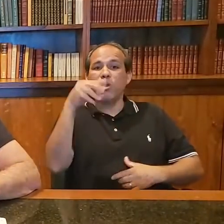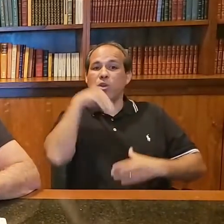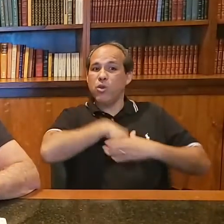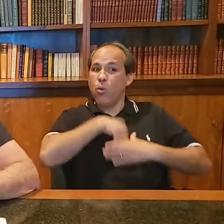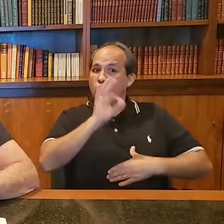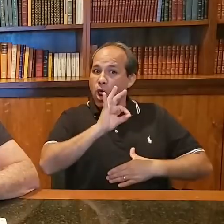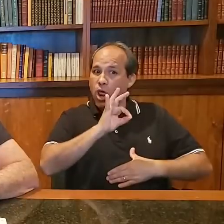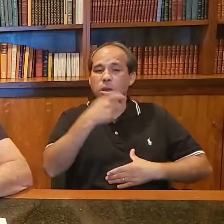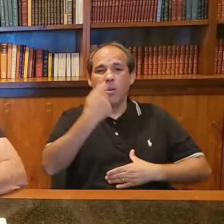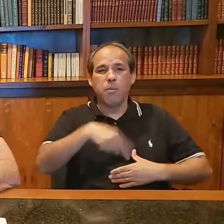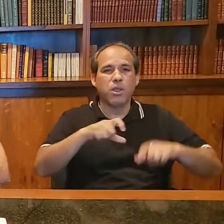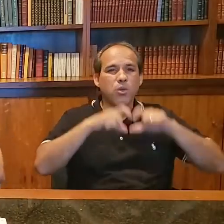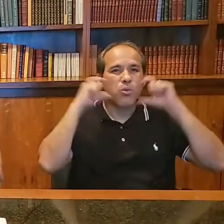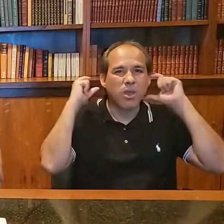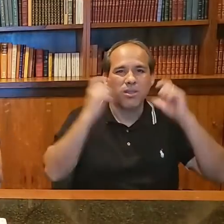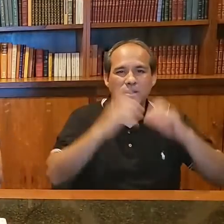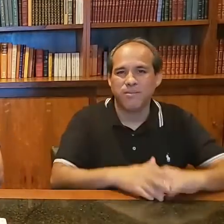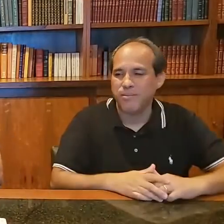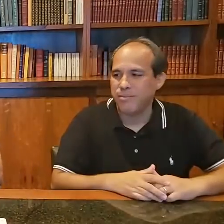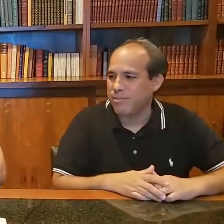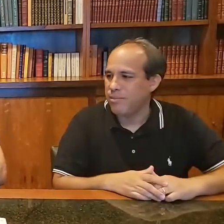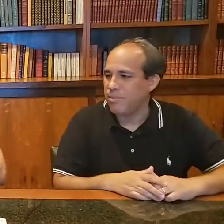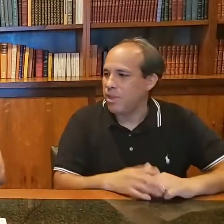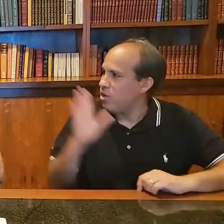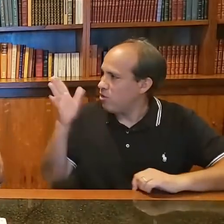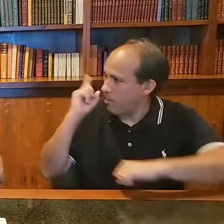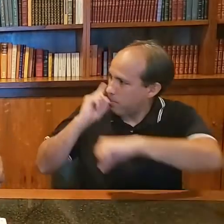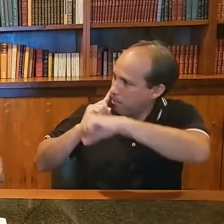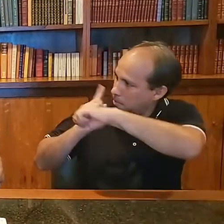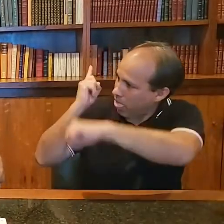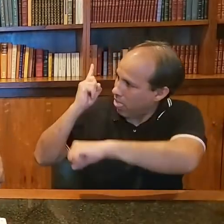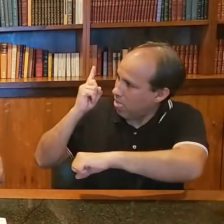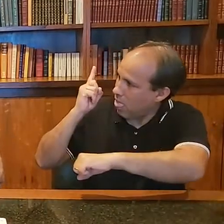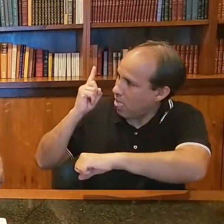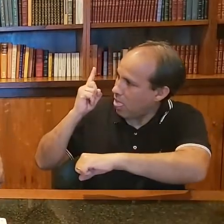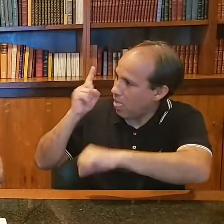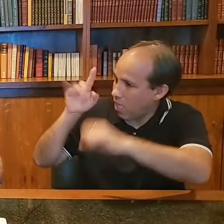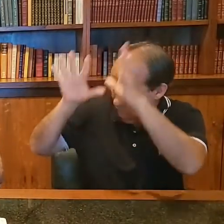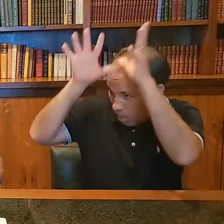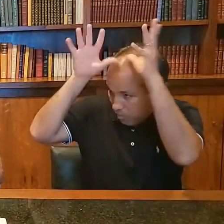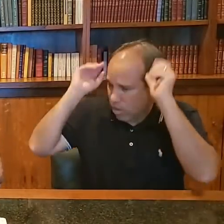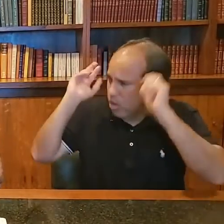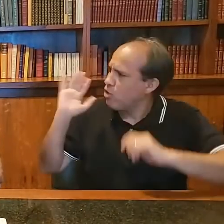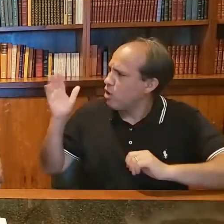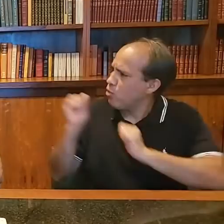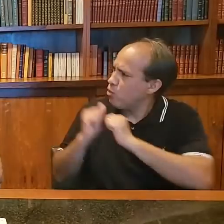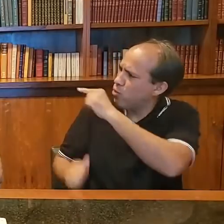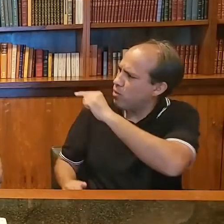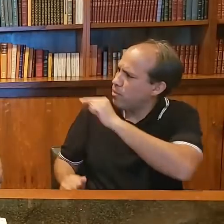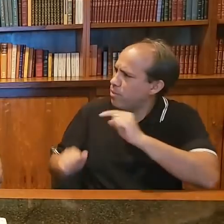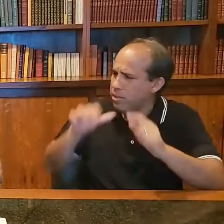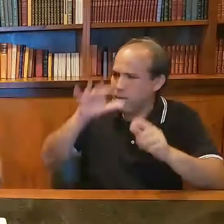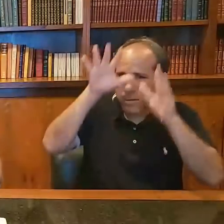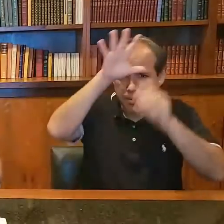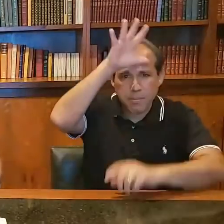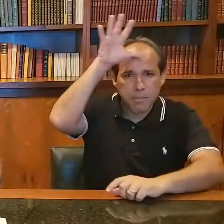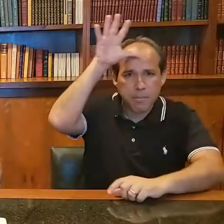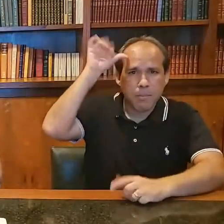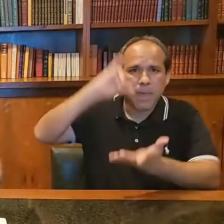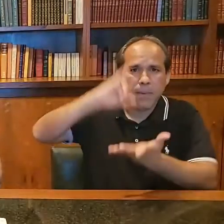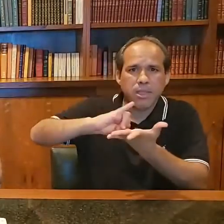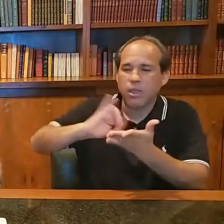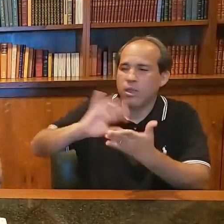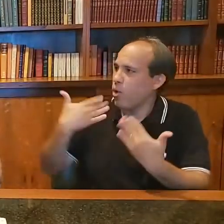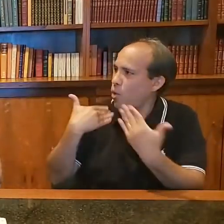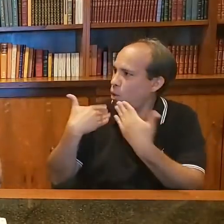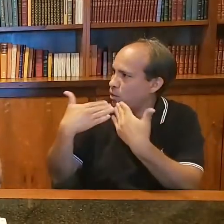Continuando aqui, viaja à Amazônia, Bento. Você já esteve na Amazônia, Bento? Tive com o senhor, presidente. Em Manaus. Mas você esteve lá conversando com